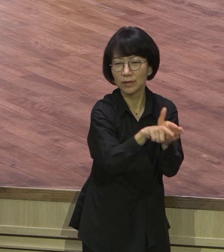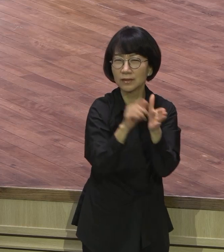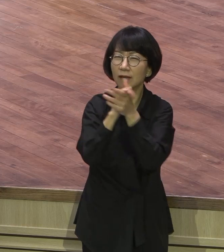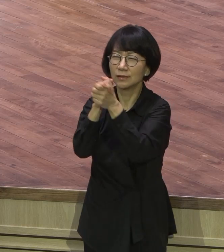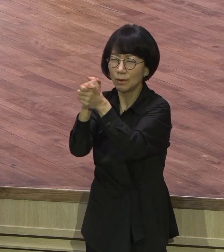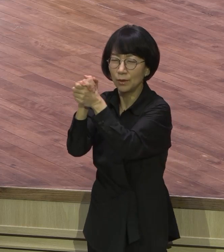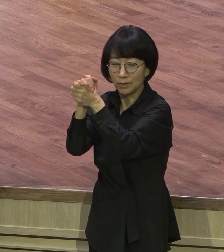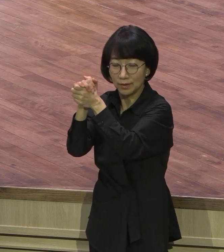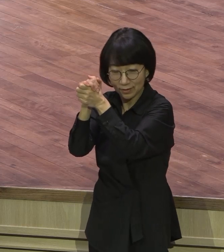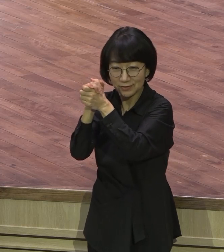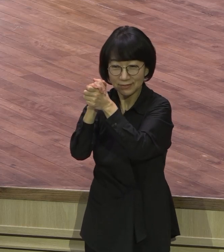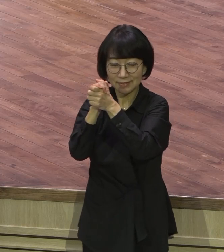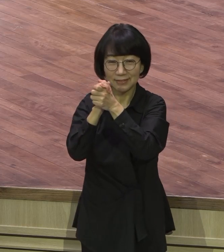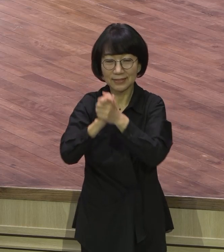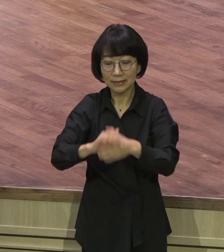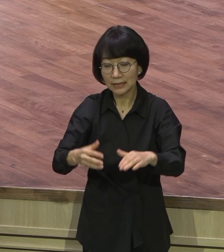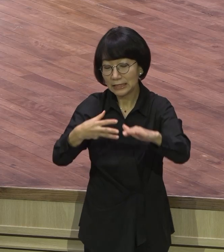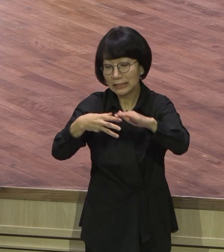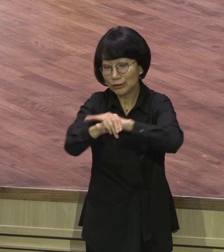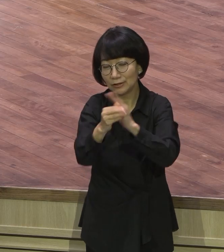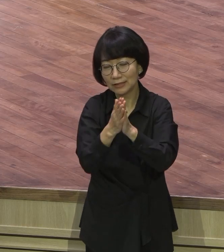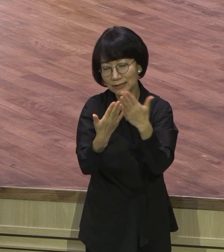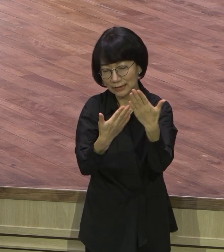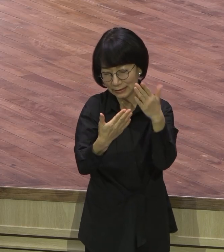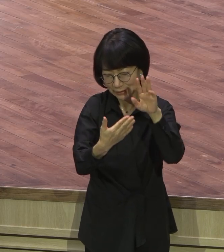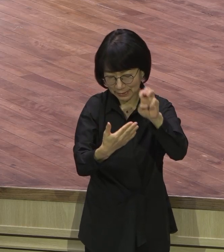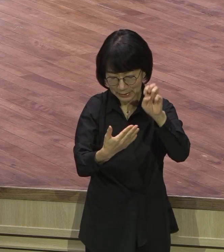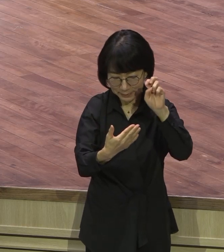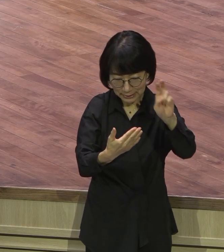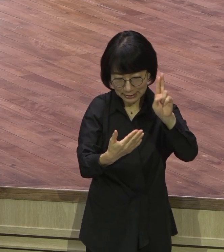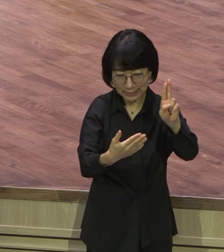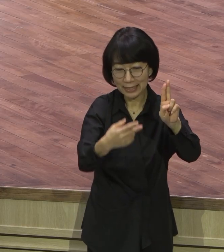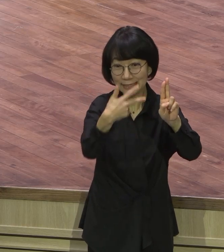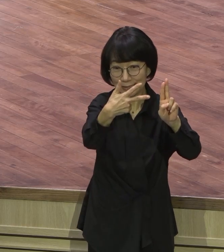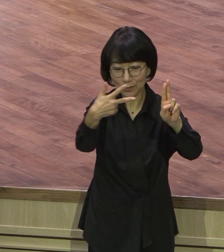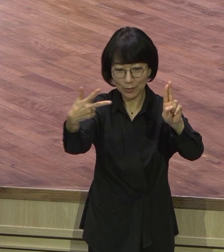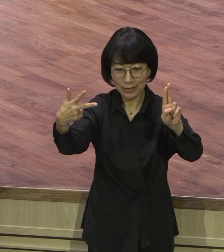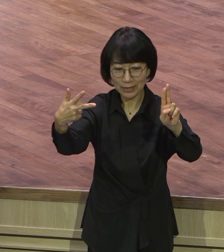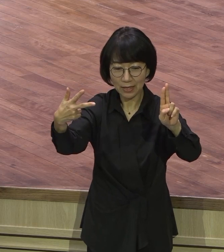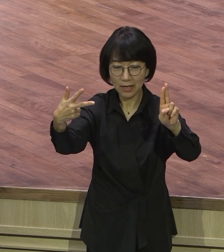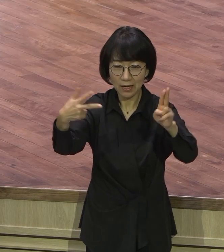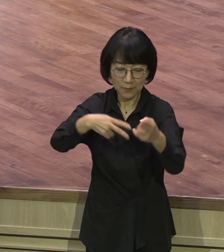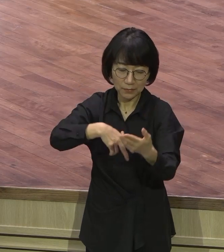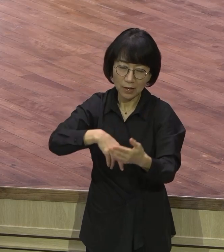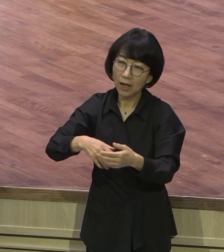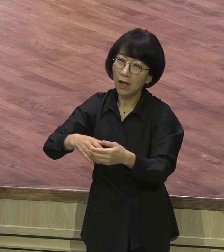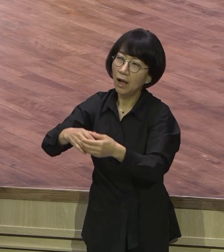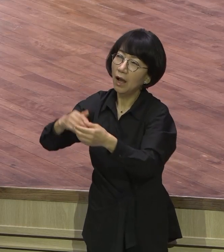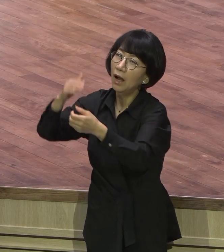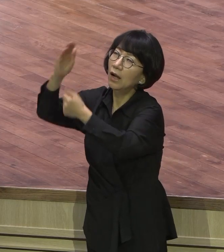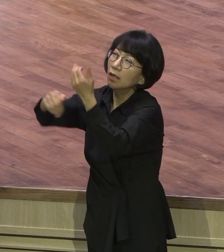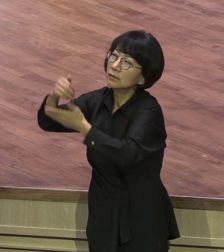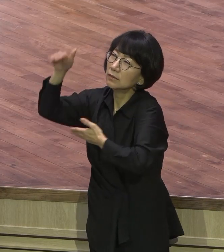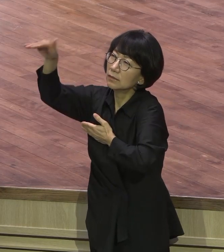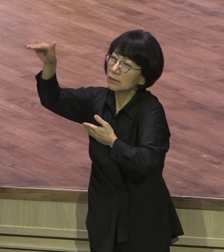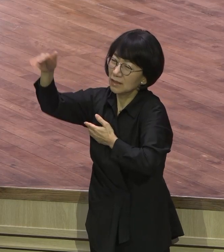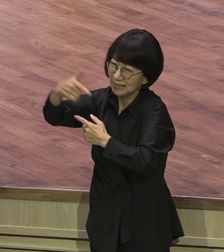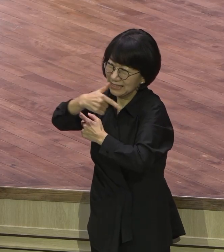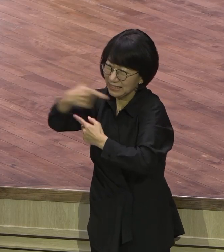그 내용이 주록교 32장 7절로 14절에 나옵니다. 어찌하여 하나님의 큰 권능과